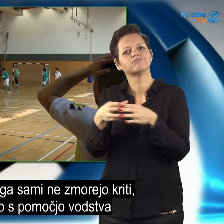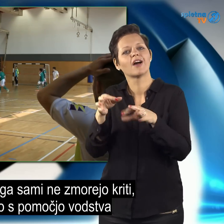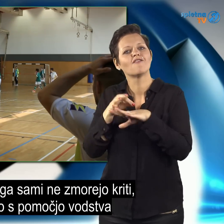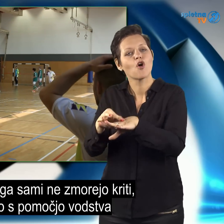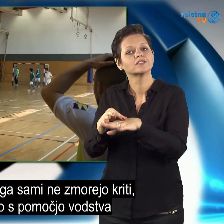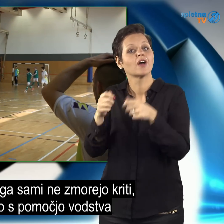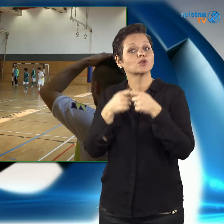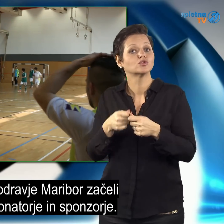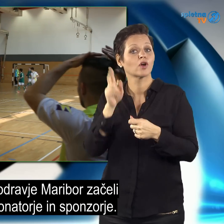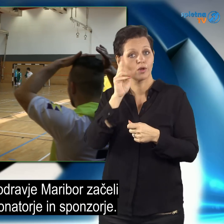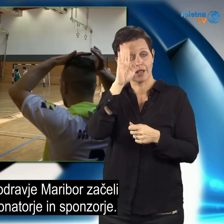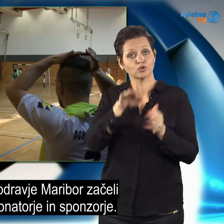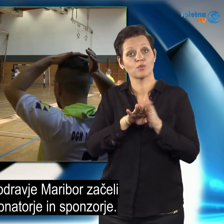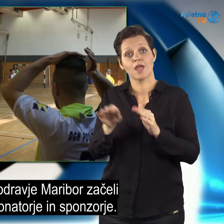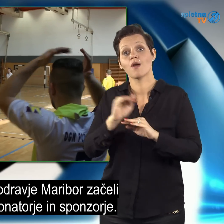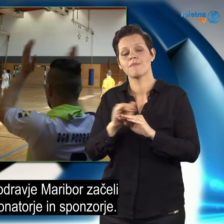sponzorje.